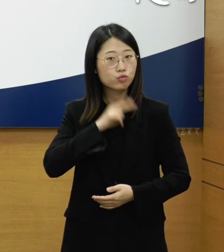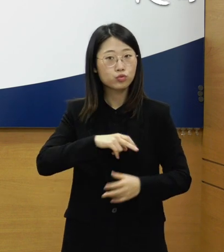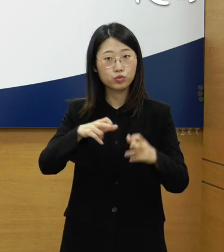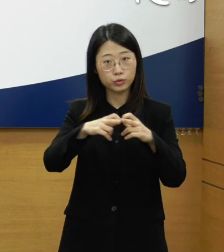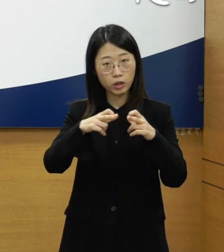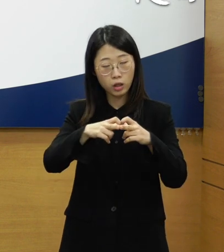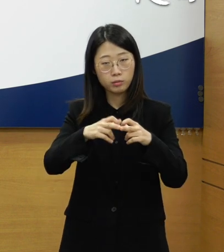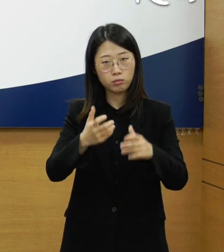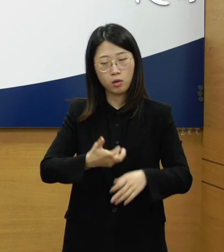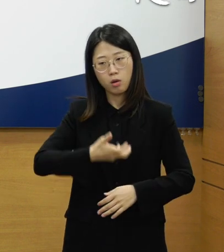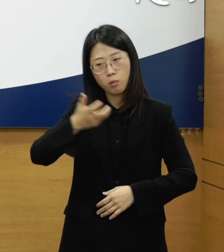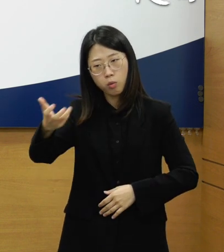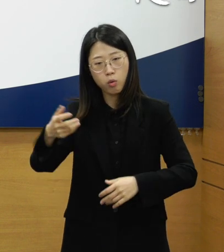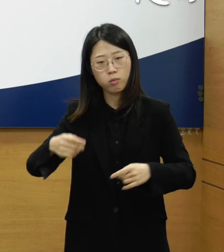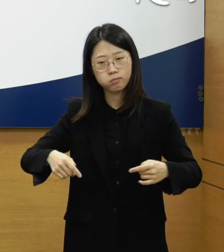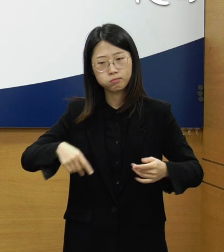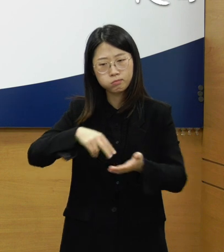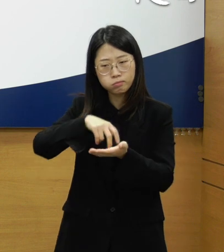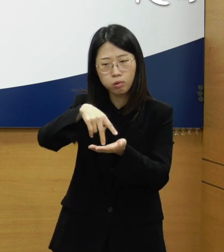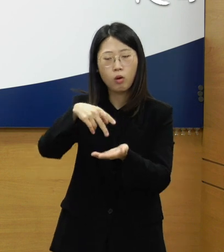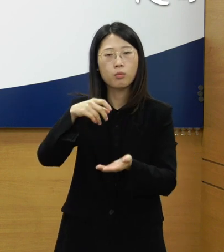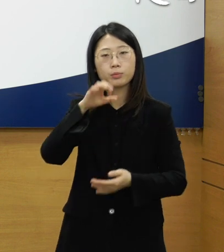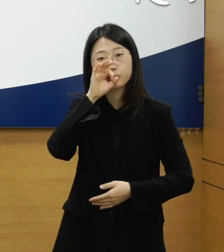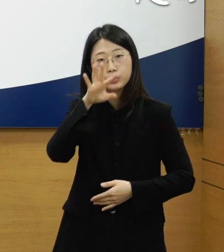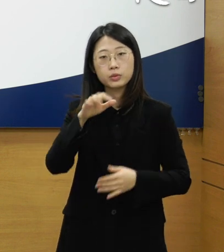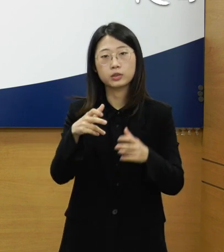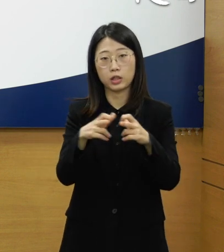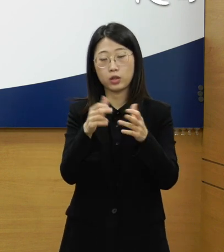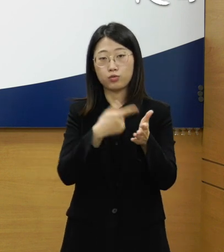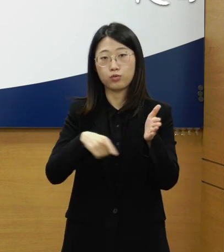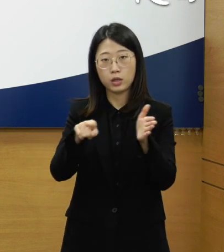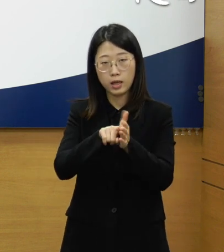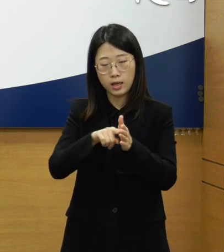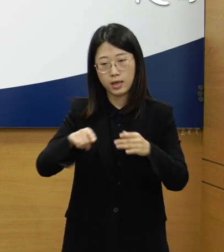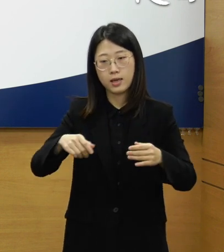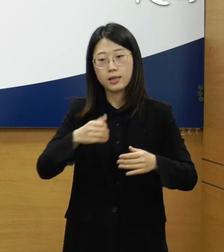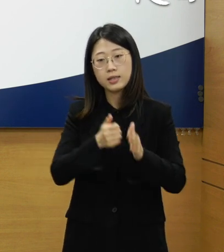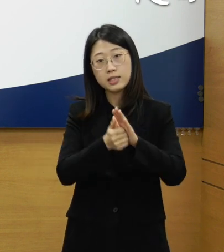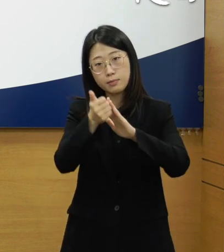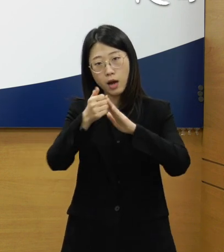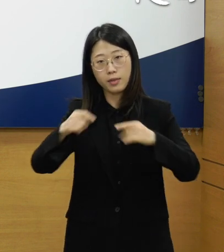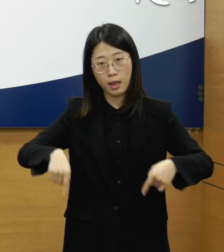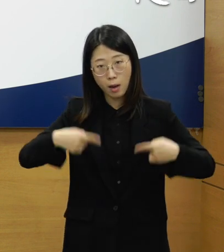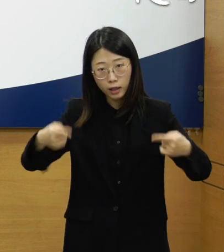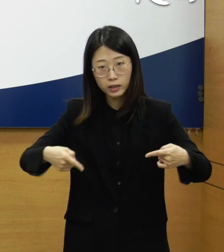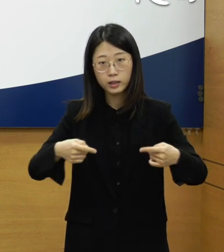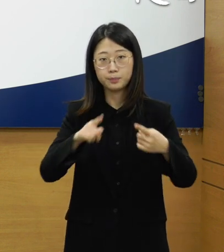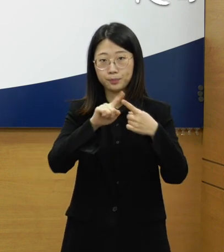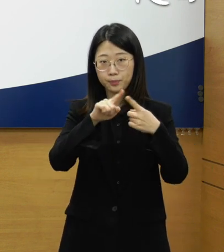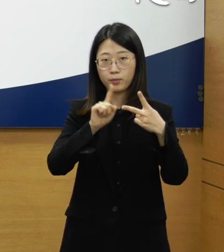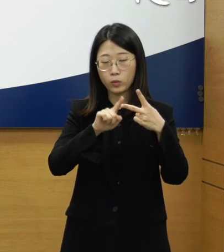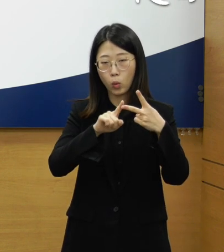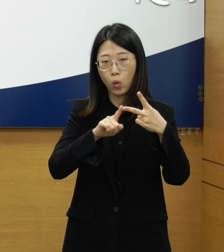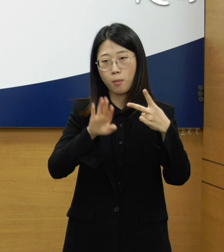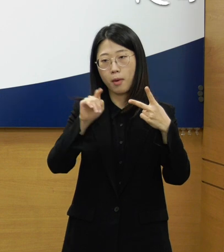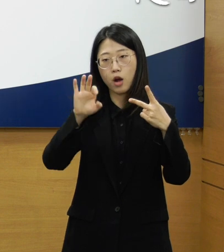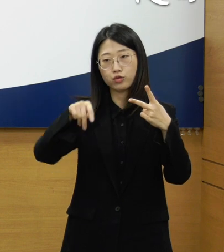보행인, 보행장애인을 위한 희망 4바퀴, 바우처 택시,